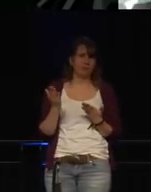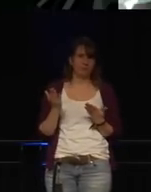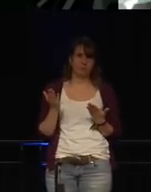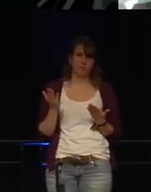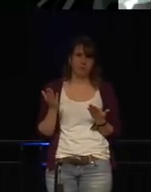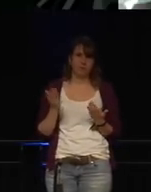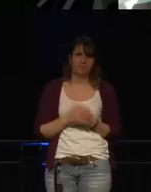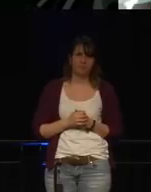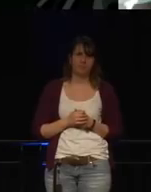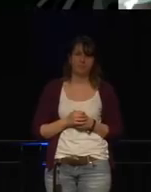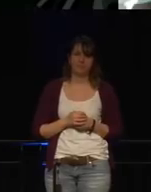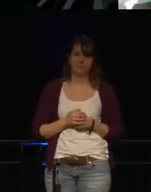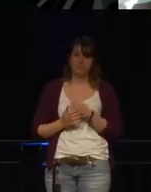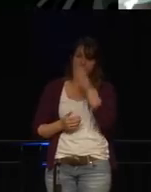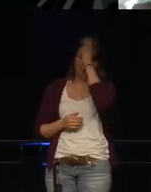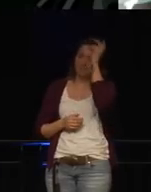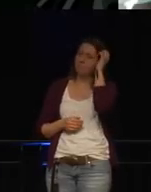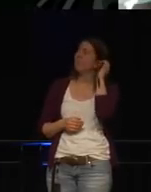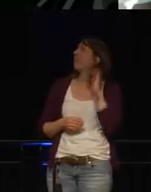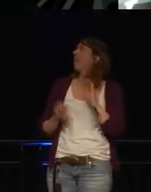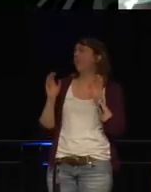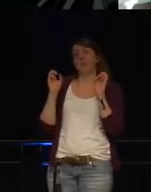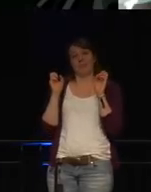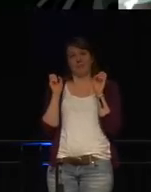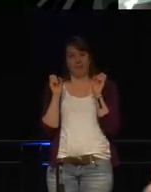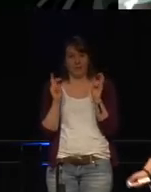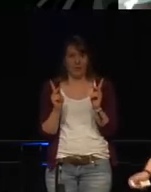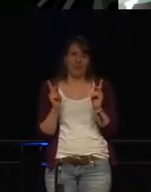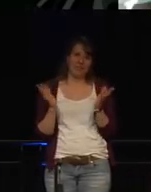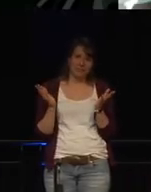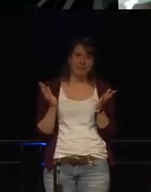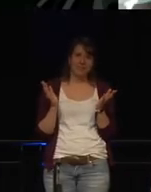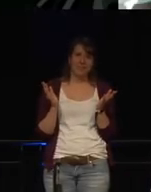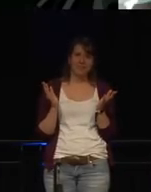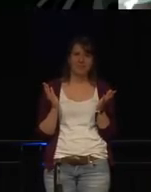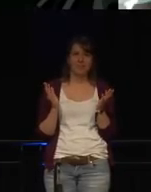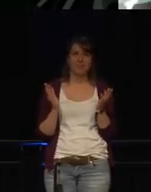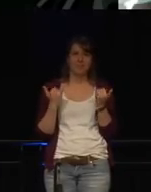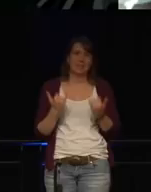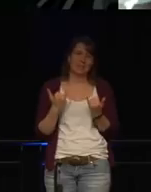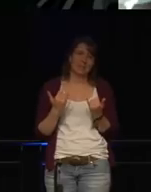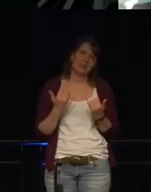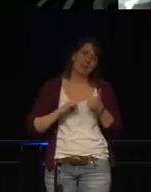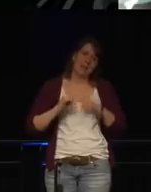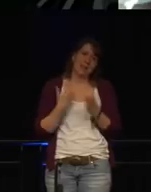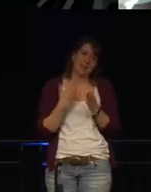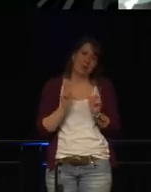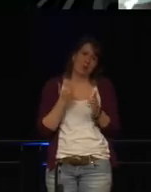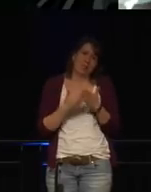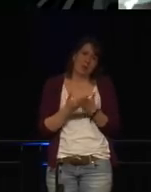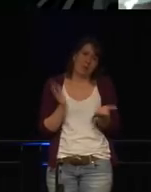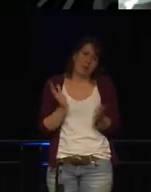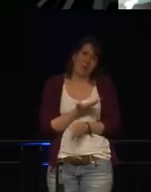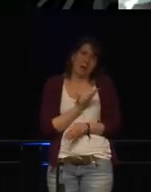was bei dir zu Hause abgelaufen ist. So, jetzt kommen wir... Jetzt sind leider die